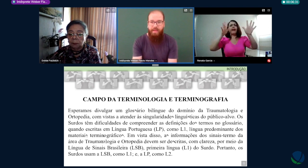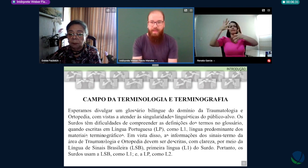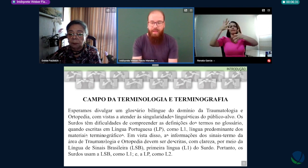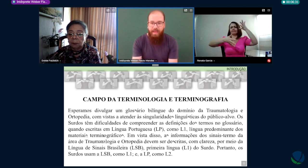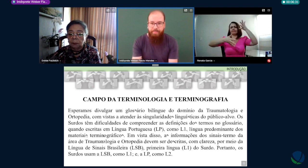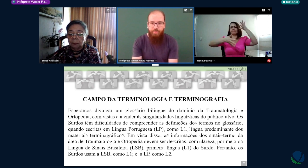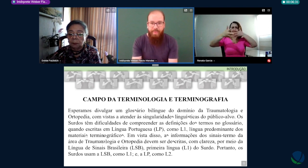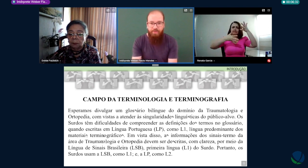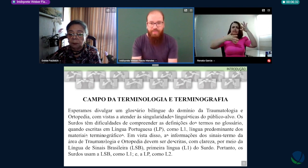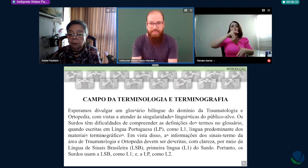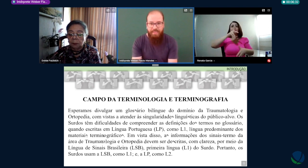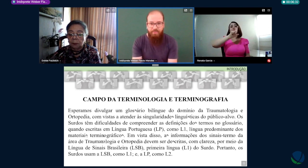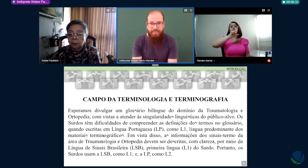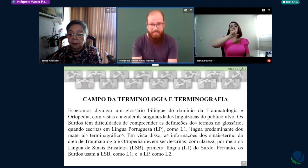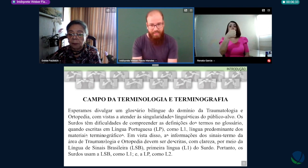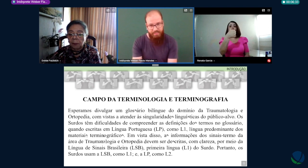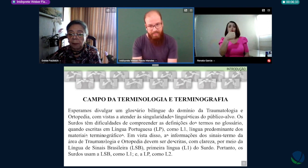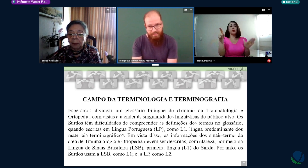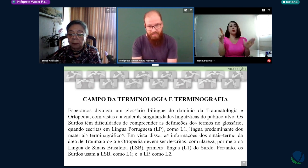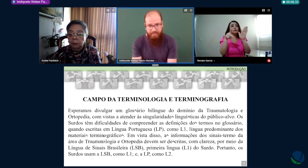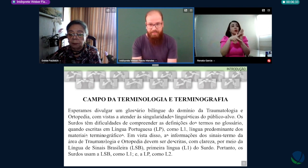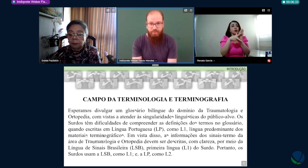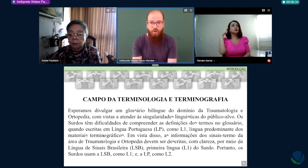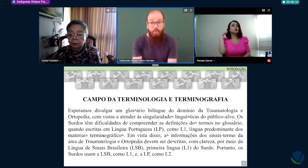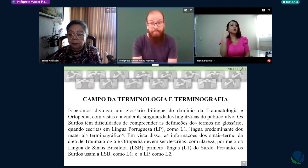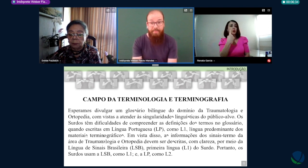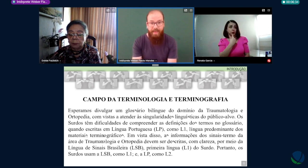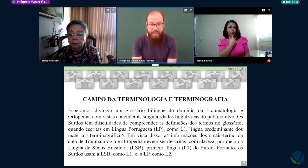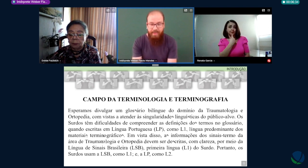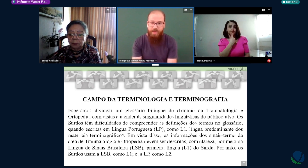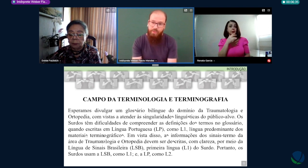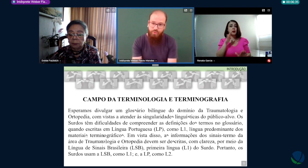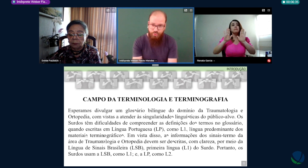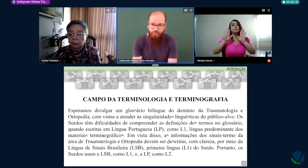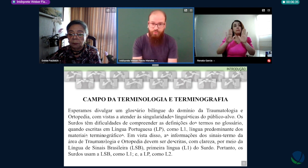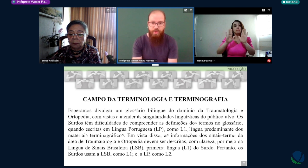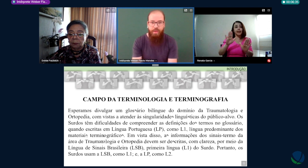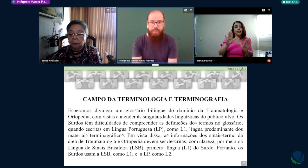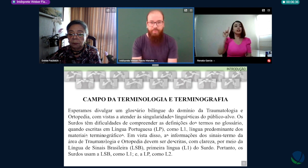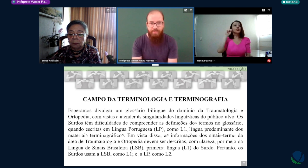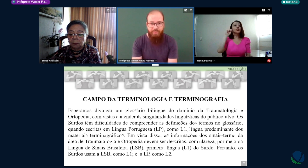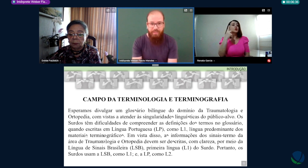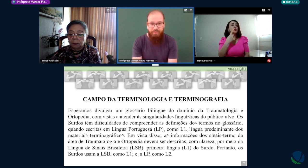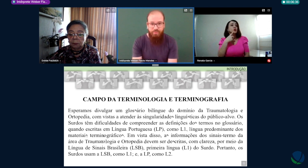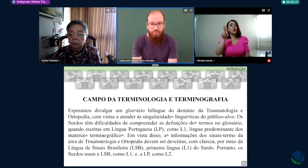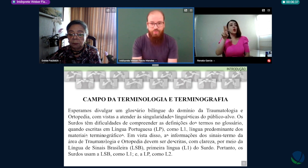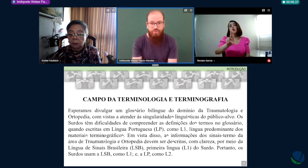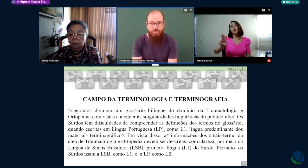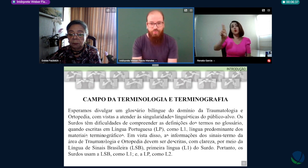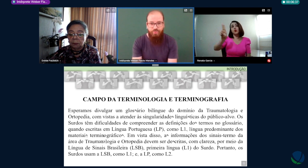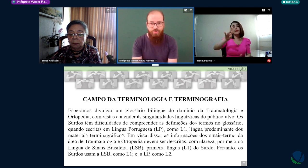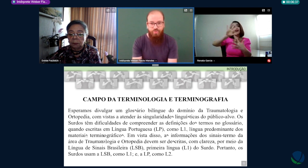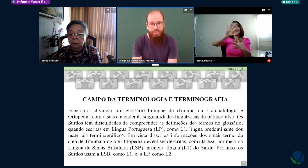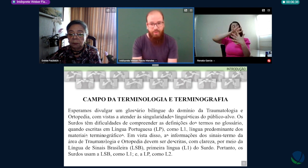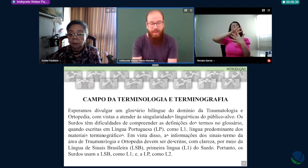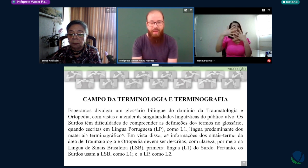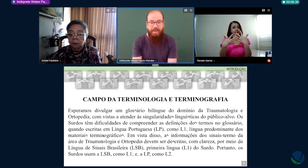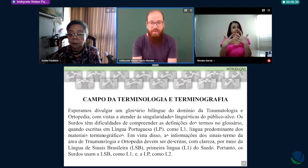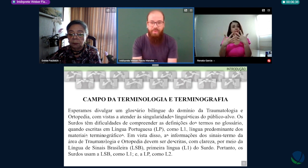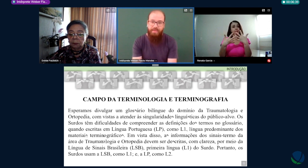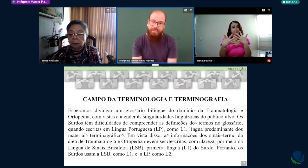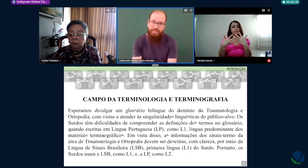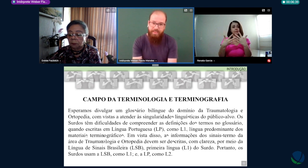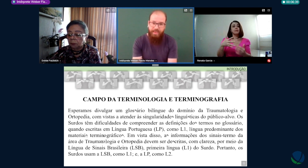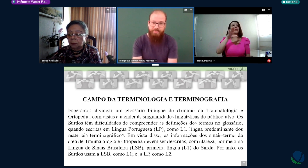clareza, por meio das línguas de sinais brasileiras, como primeira língua do surdo. Portanto, os surdos usam